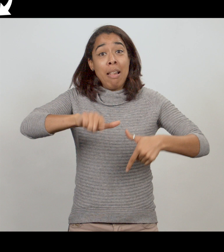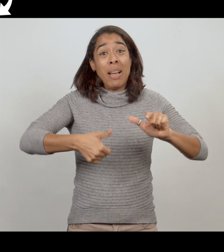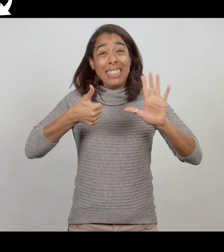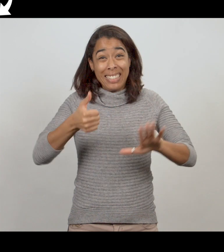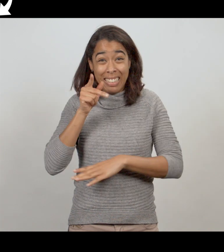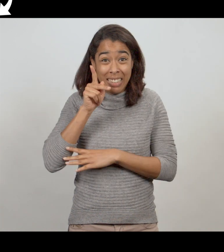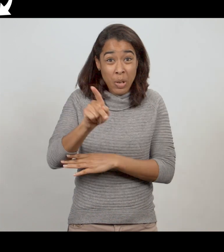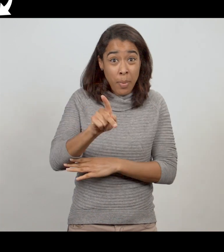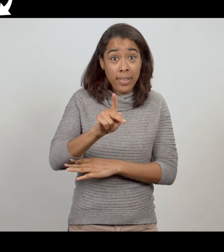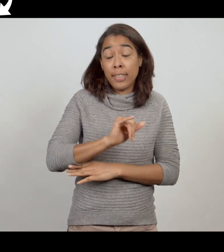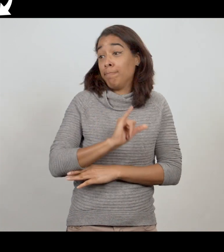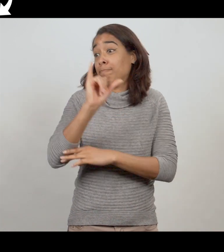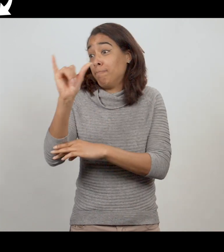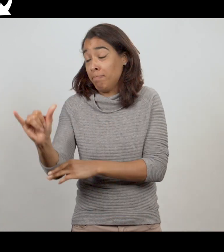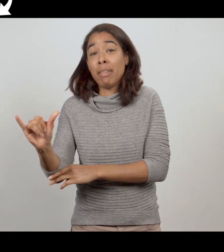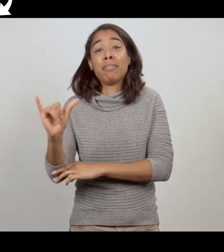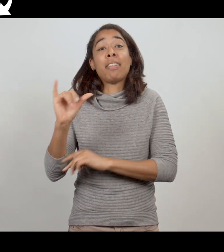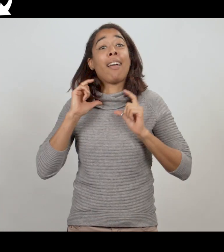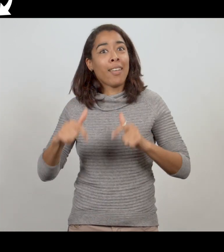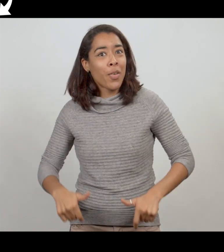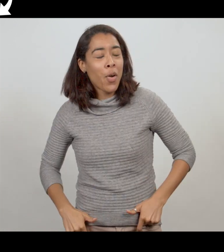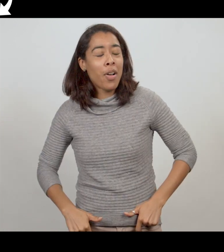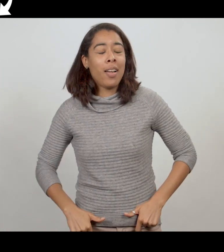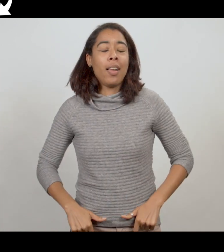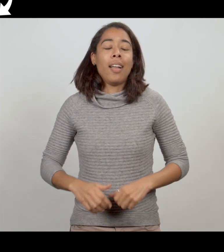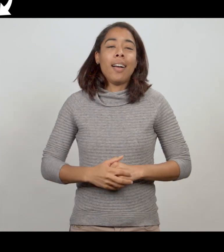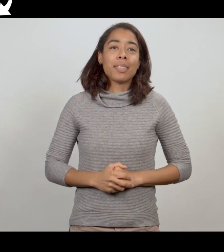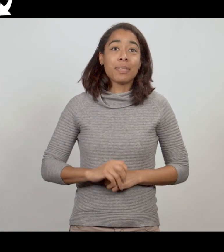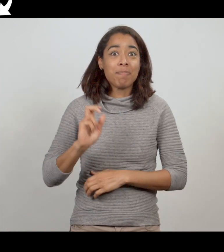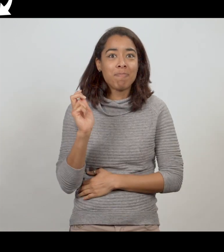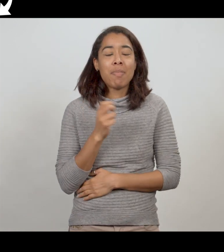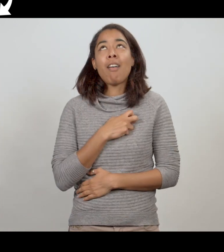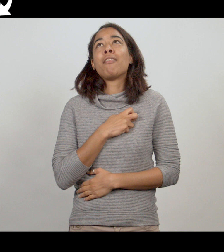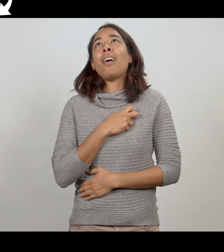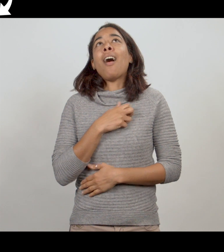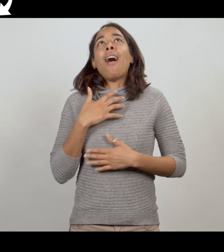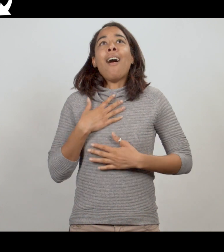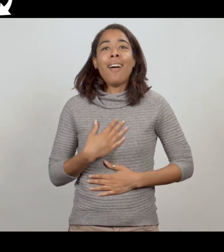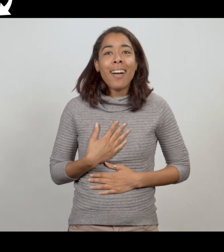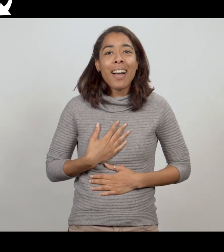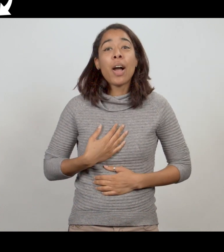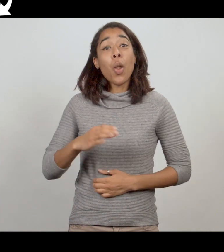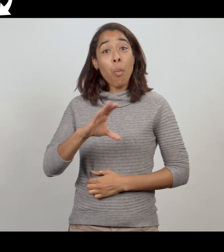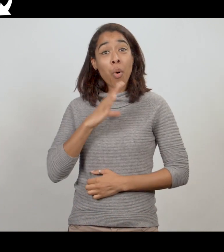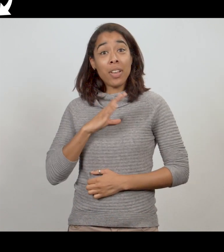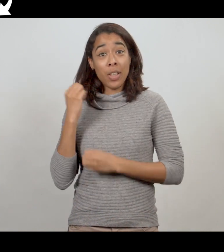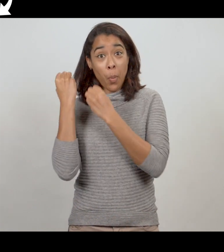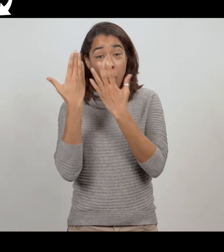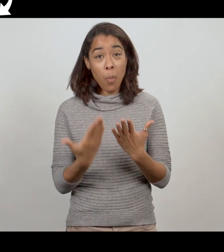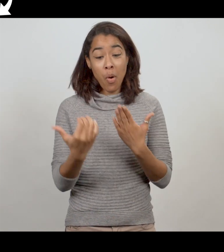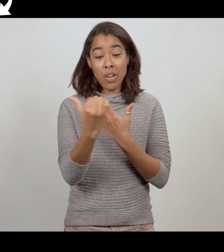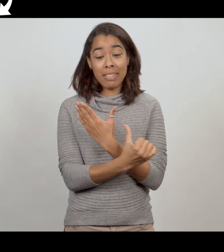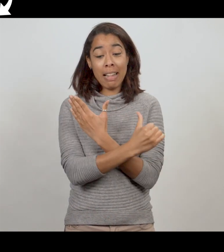kilomètres jusqu'à l'école du village. Enfin arrive le jour où le maître